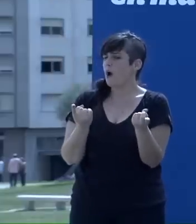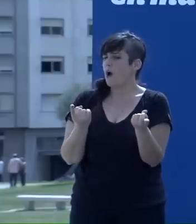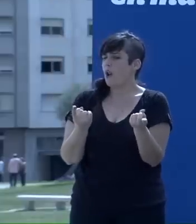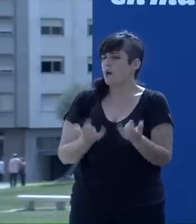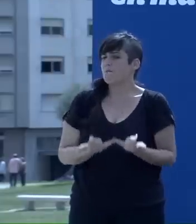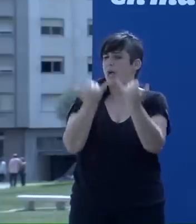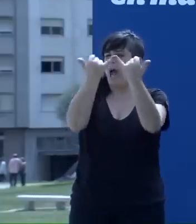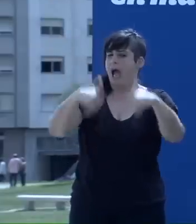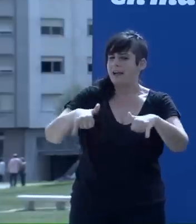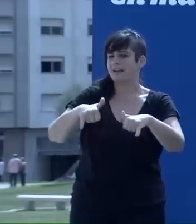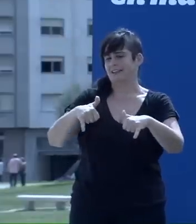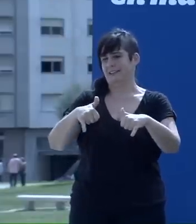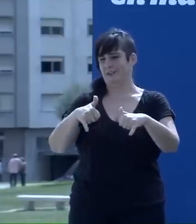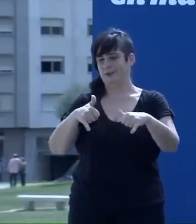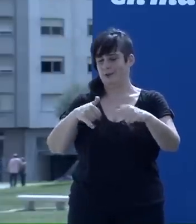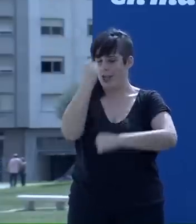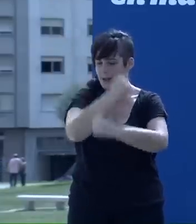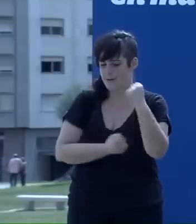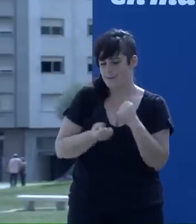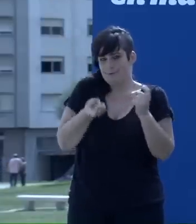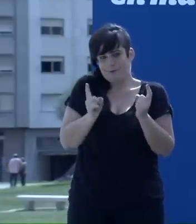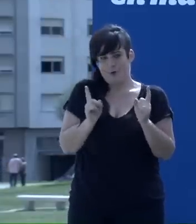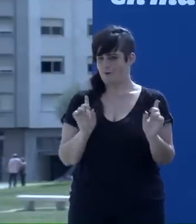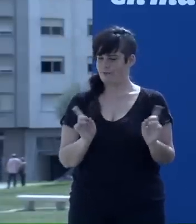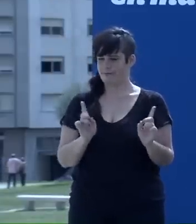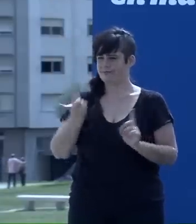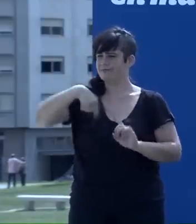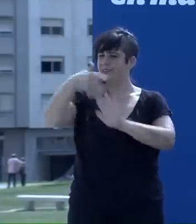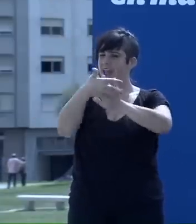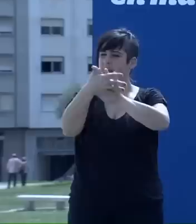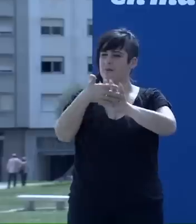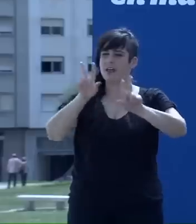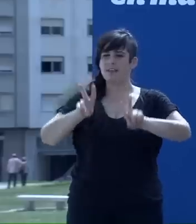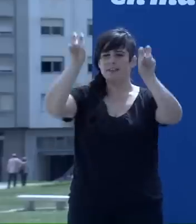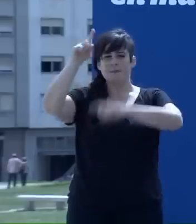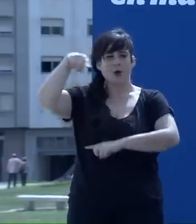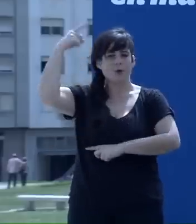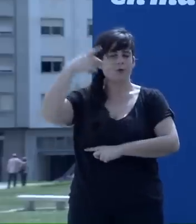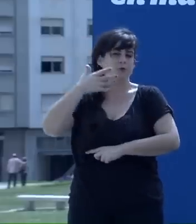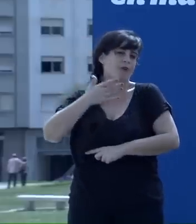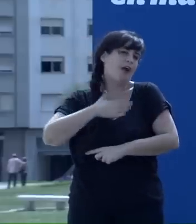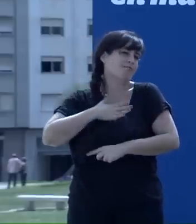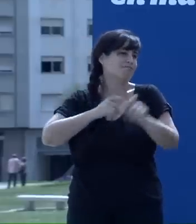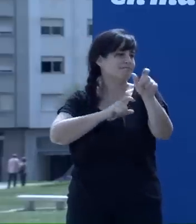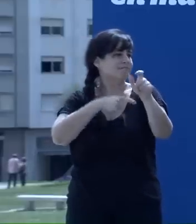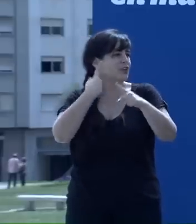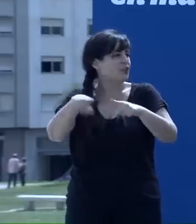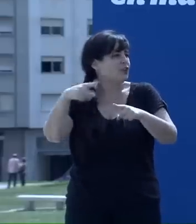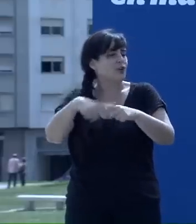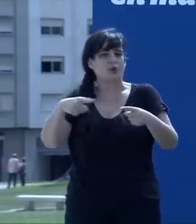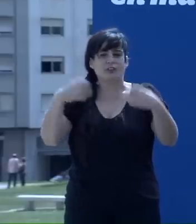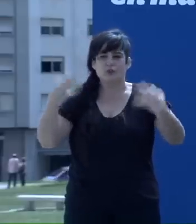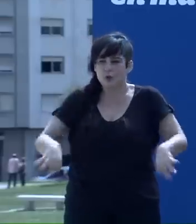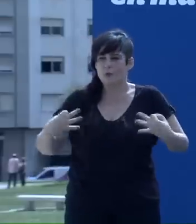evento económico, non. Falamos da cultura do común, do ben común, da cultura que todo o mundo